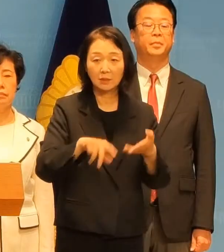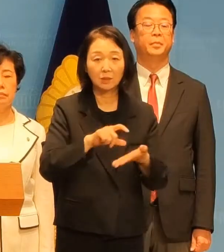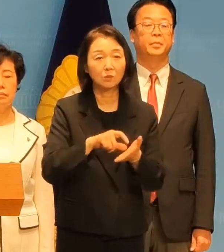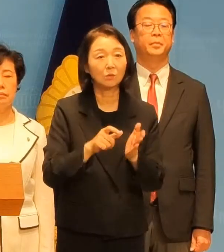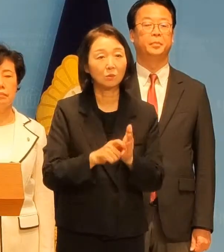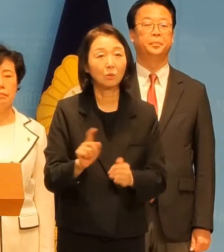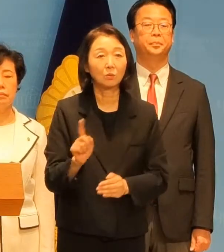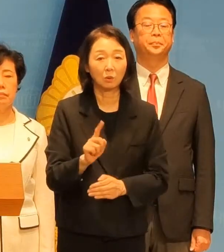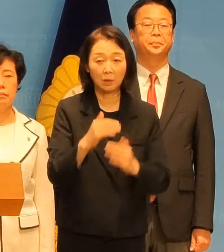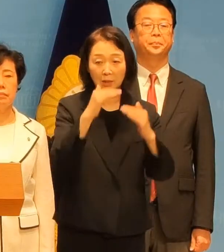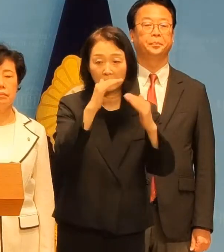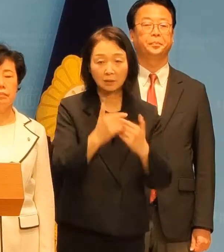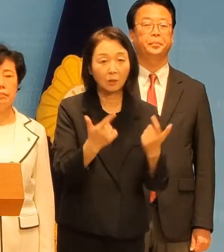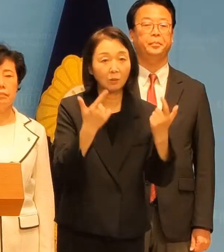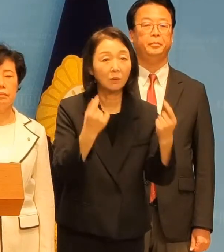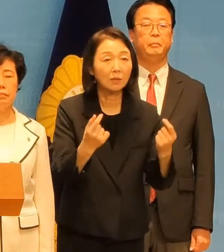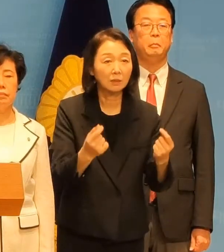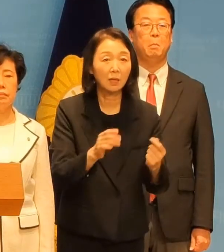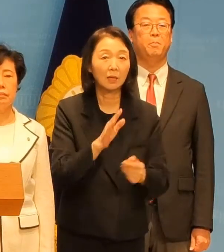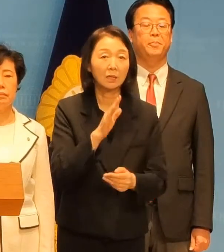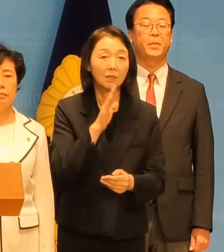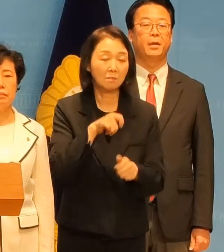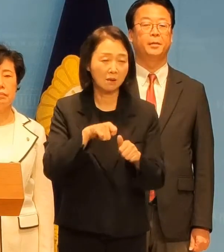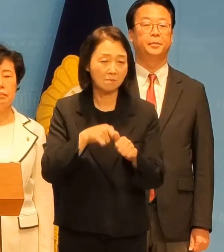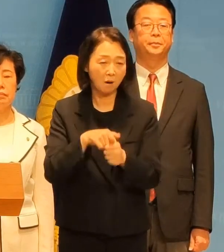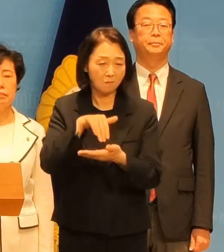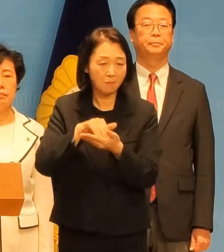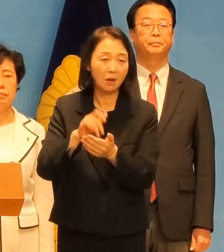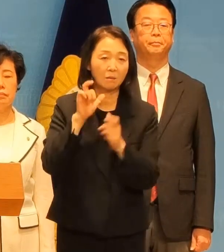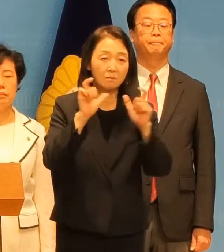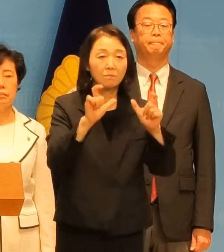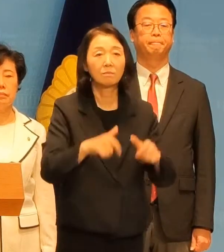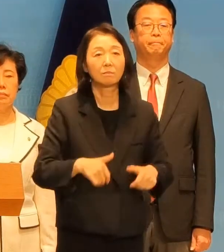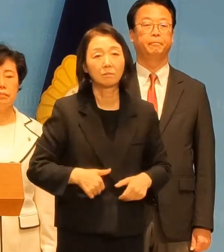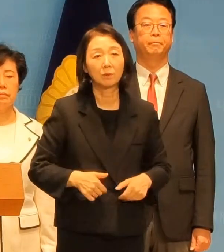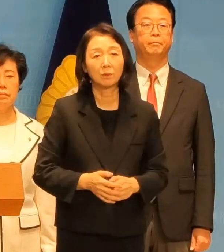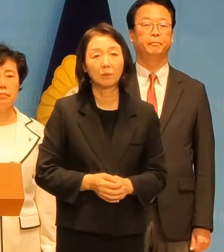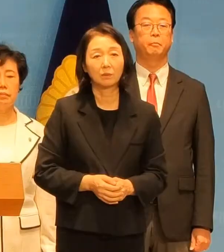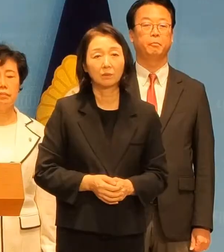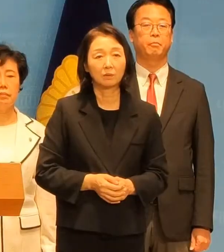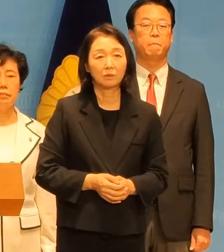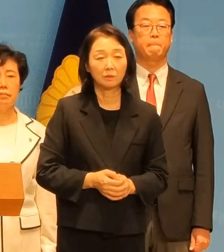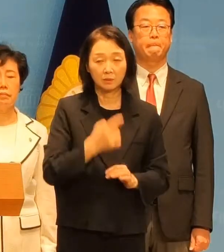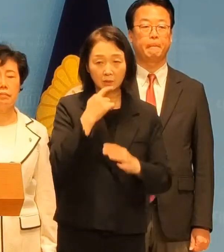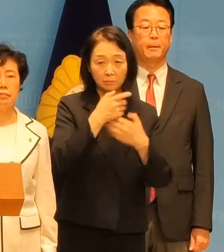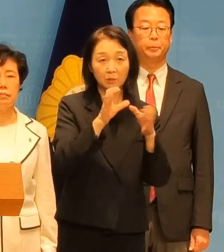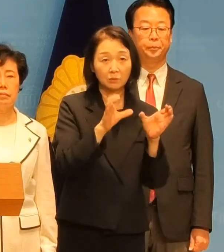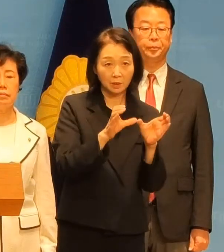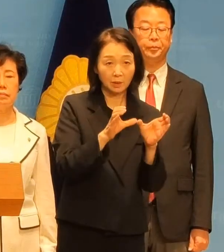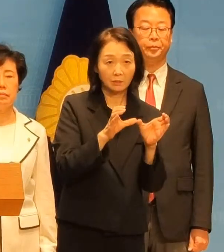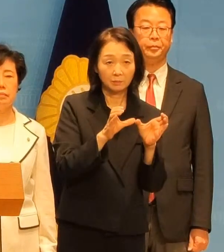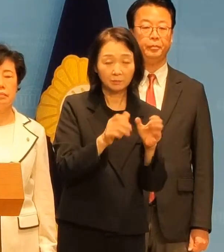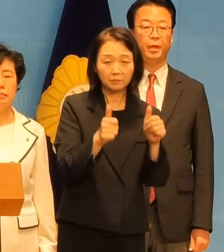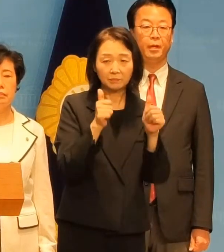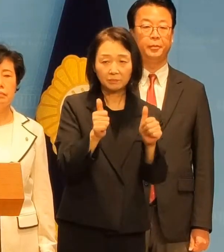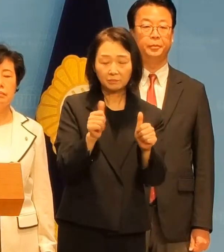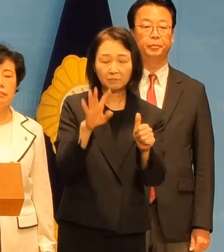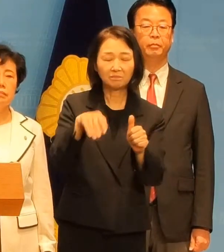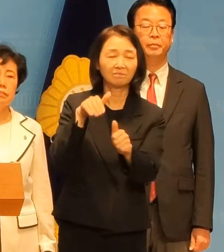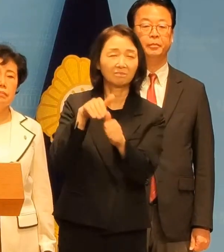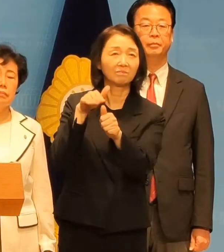정도의 사항이다. 정말 엄벌되어야 한다고 봅니다. 또한 민주당의 이런 사법부